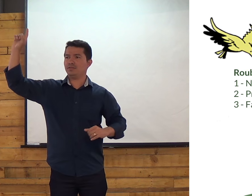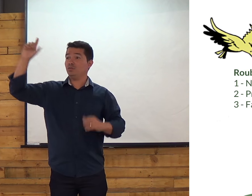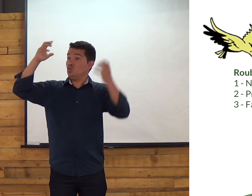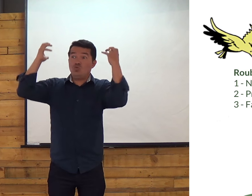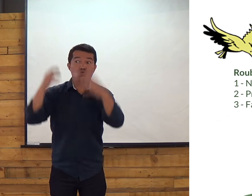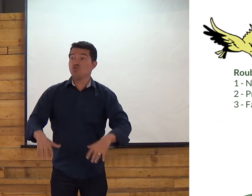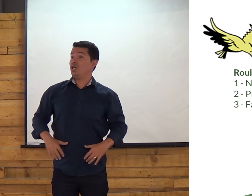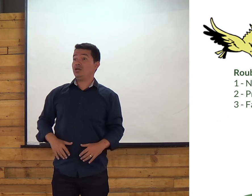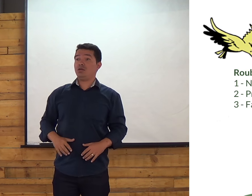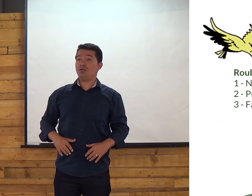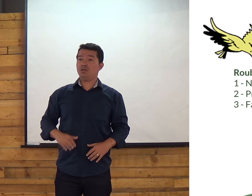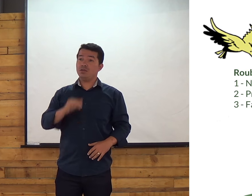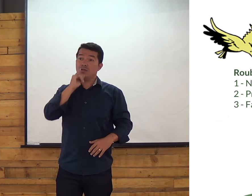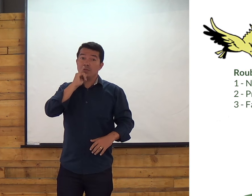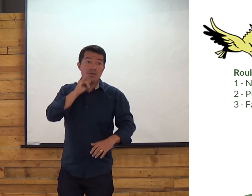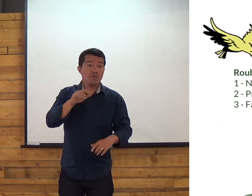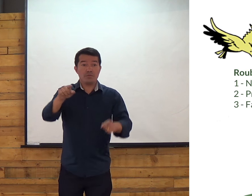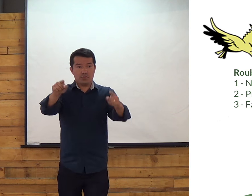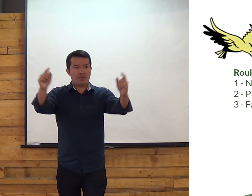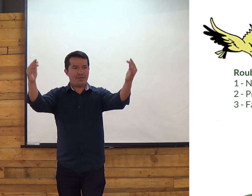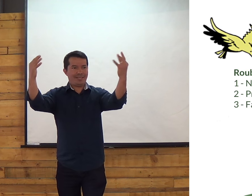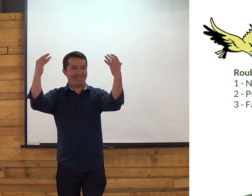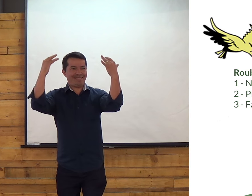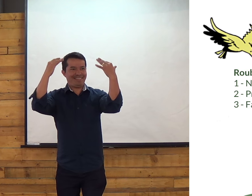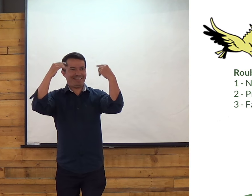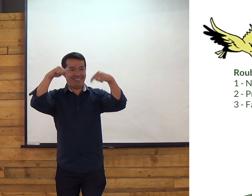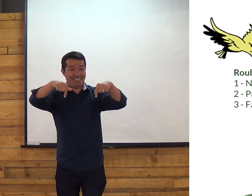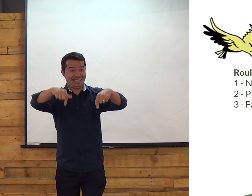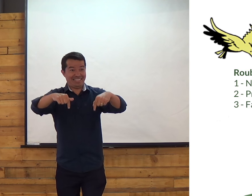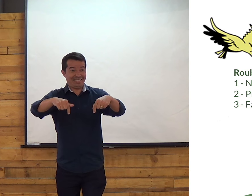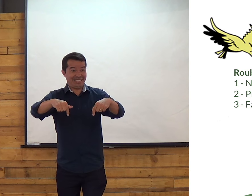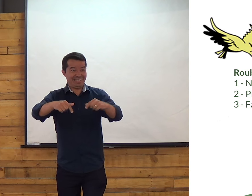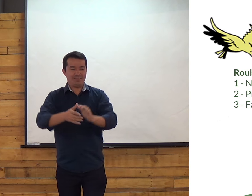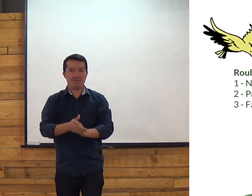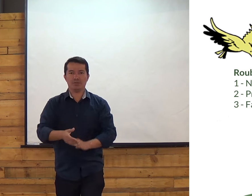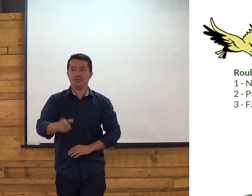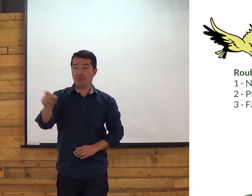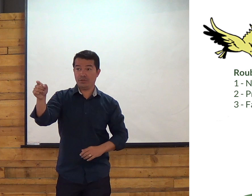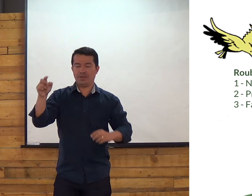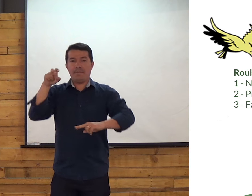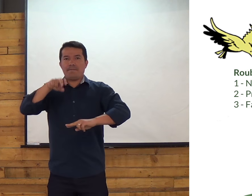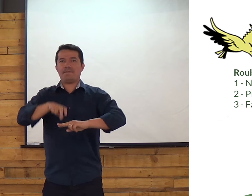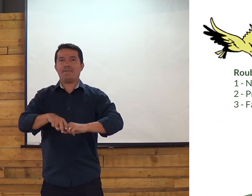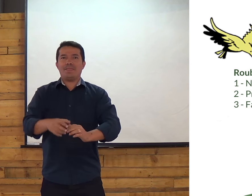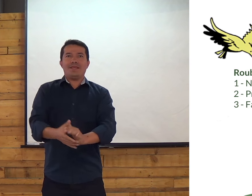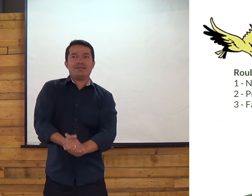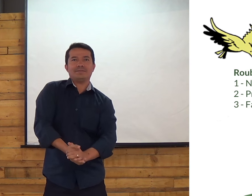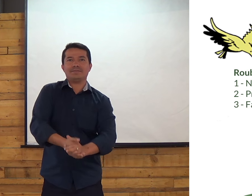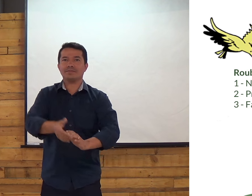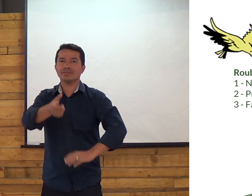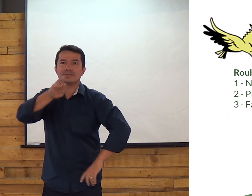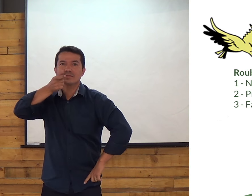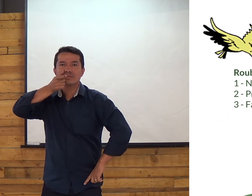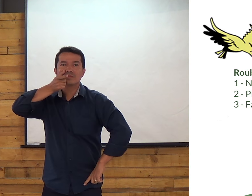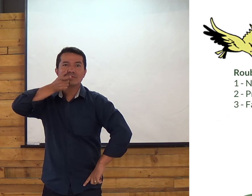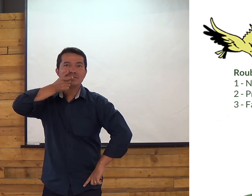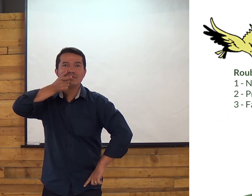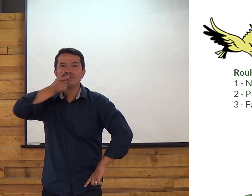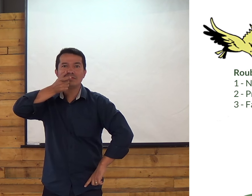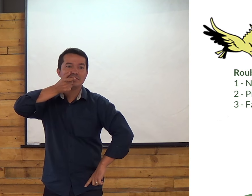respeito da palavra de Deus. Ele não quer isso. E aí você vem aqui, por exemplo, senta e